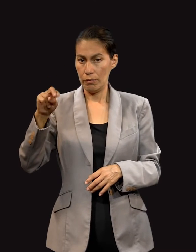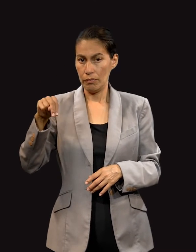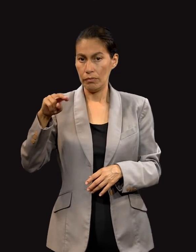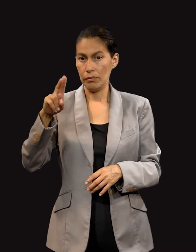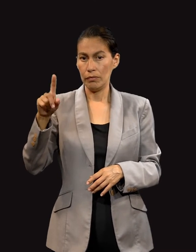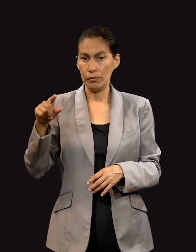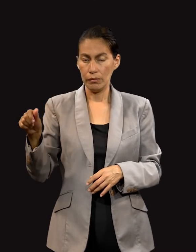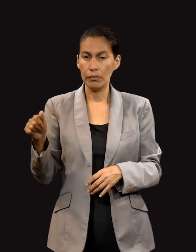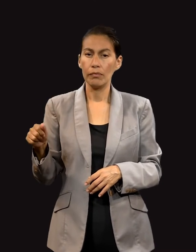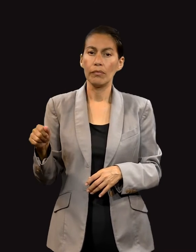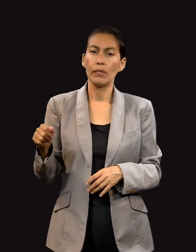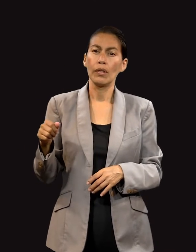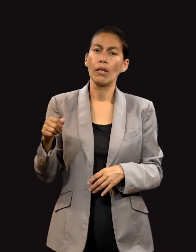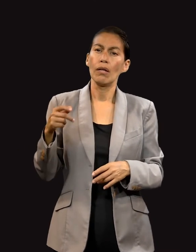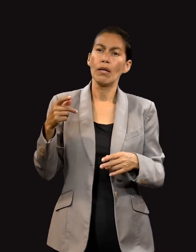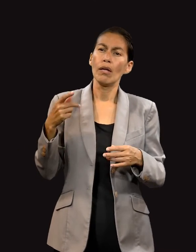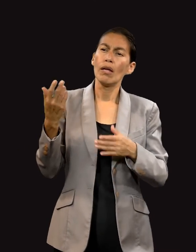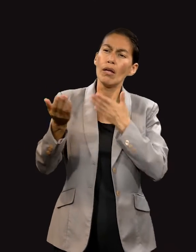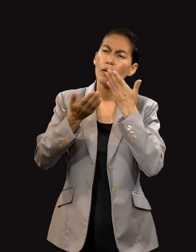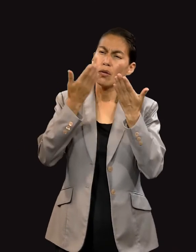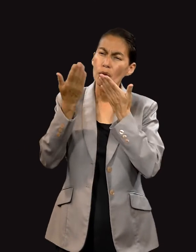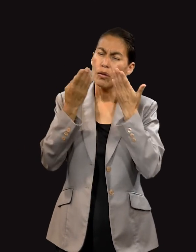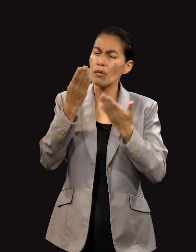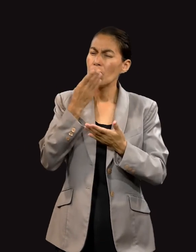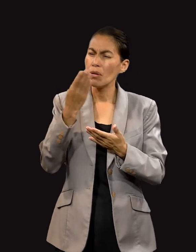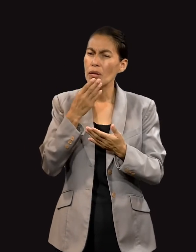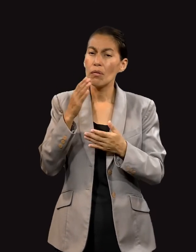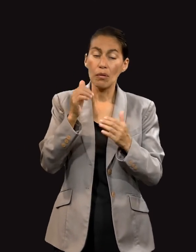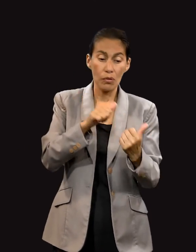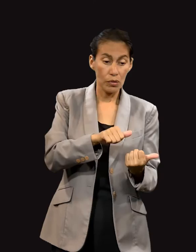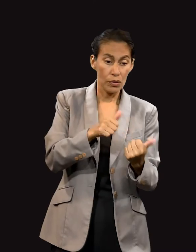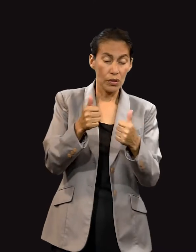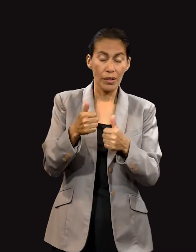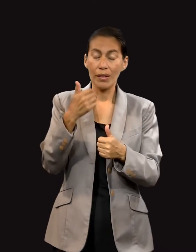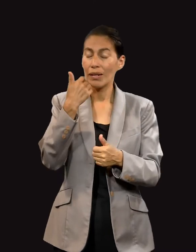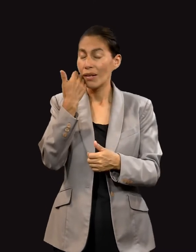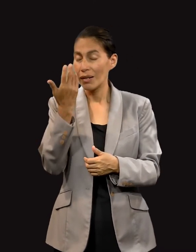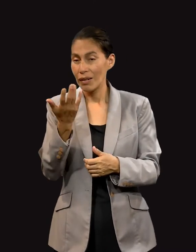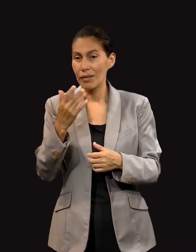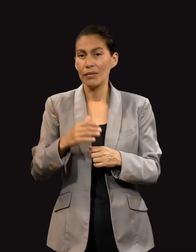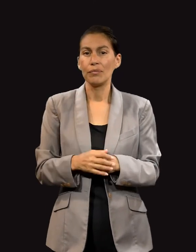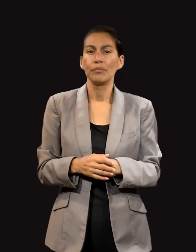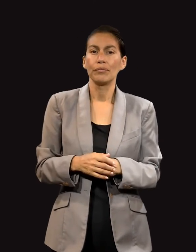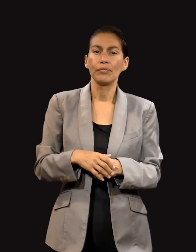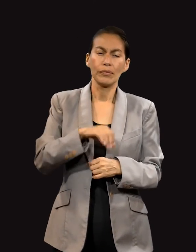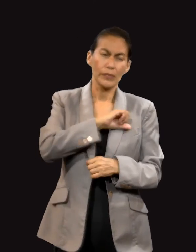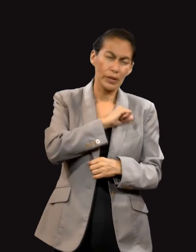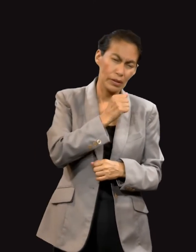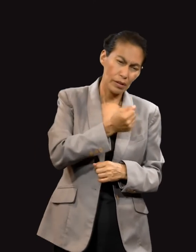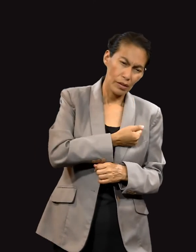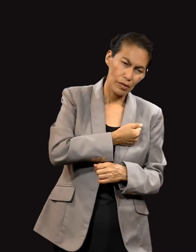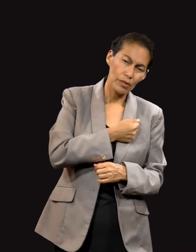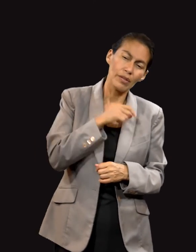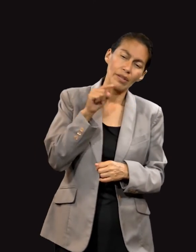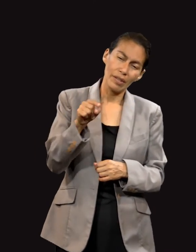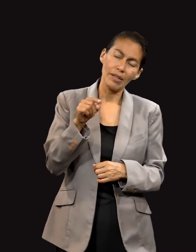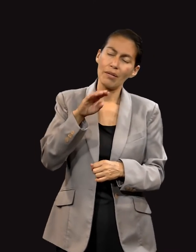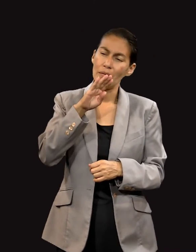91 años. Que mi mamá le está dando estudios bíblicos. Y quiere bautizarse. Amén.